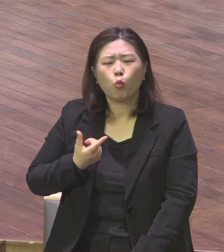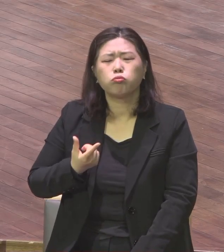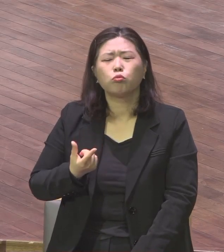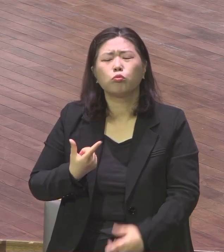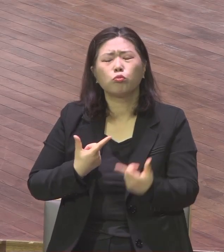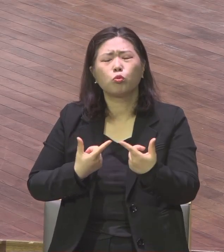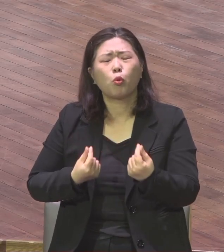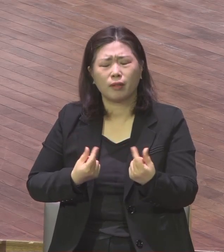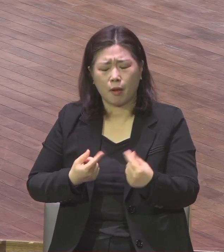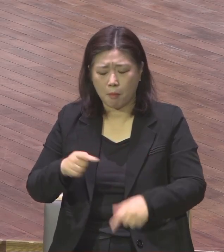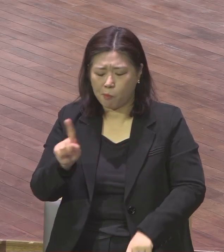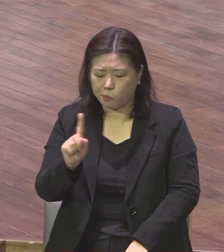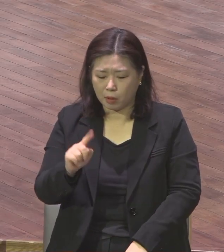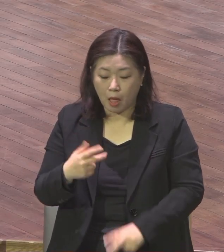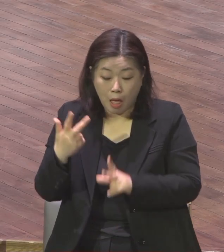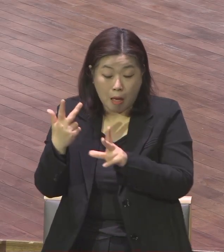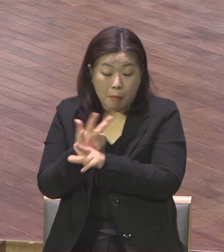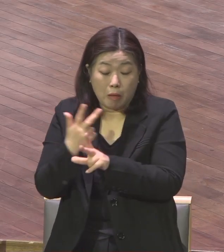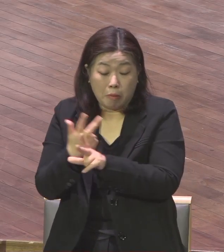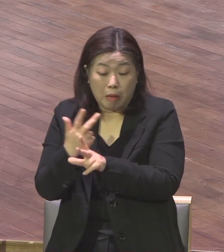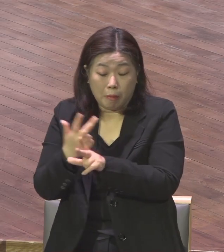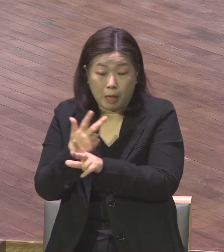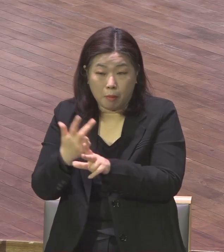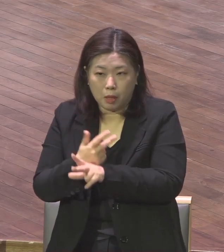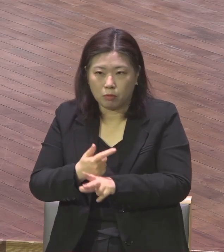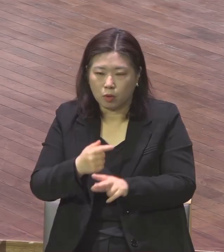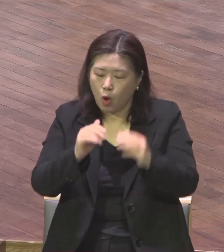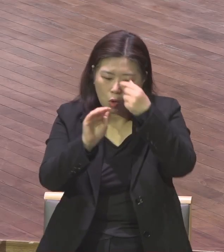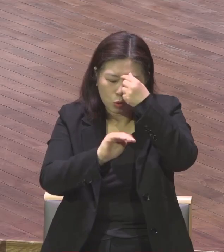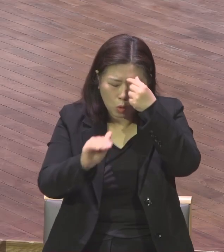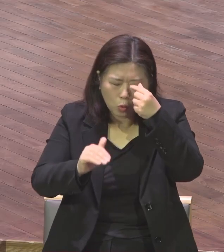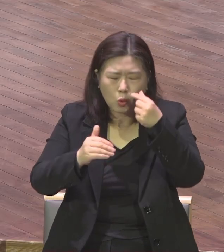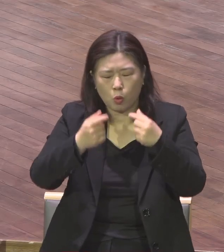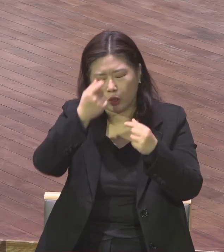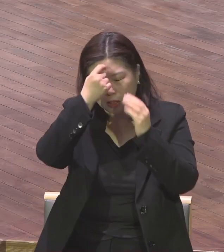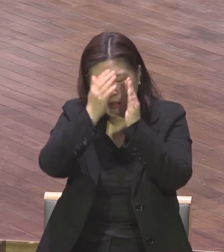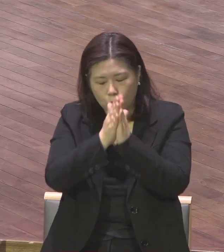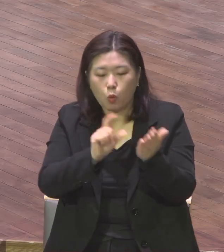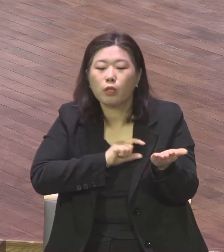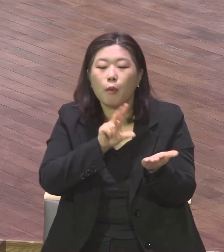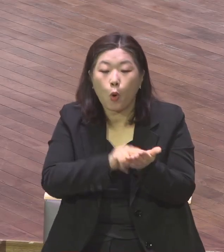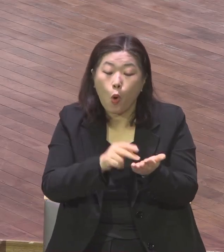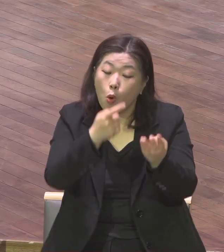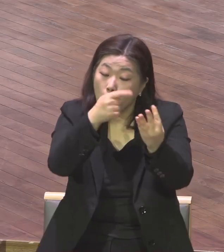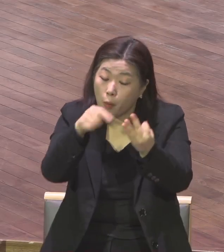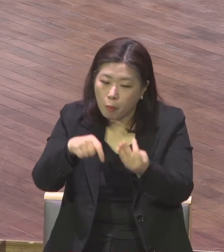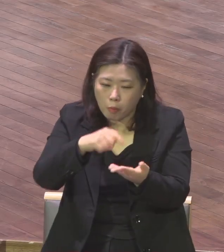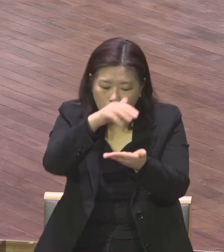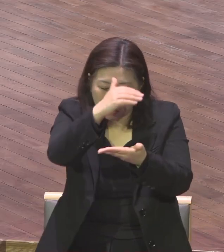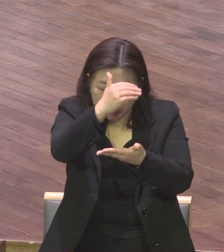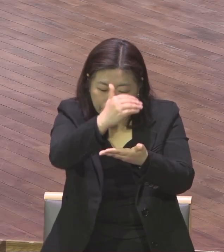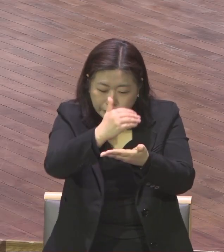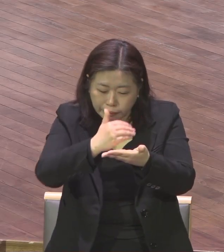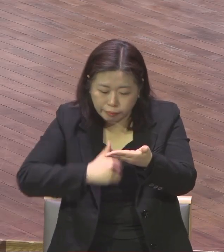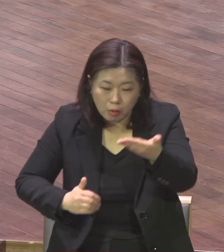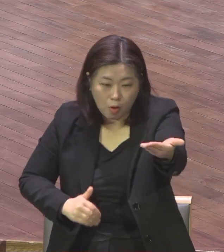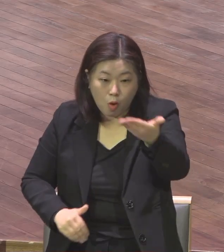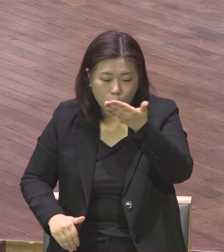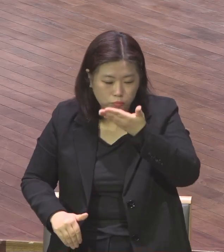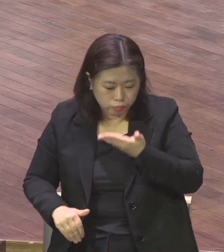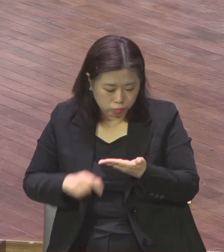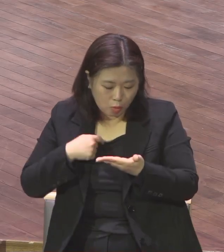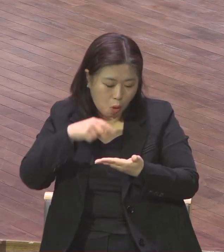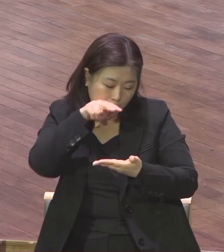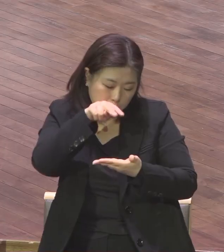성도님들이 아무런 제한 없이 기도 요청할 수 있는 이런 내용들을 그렇게 보내주고 있어서 저도 보고 또